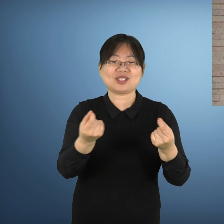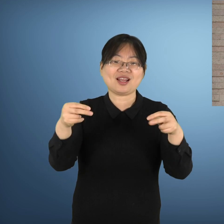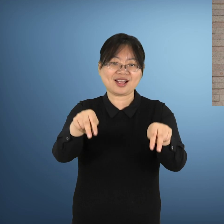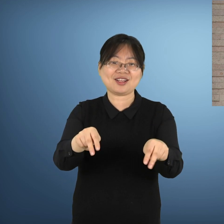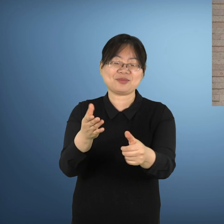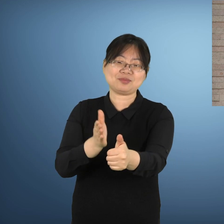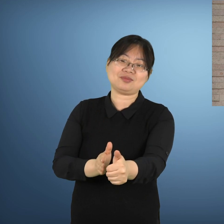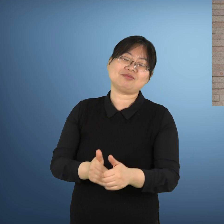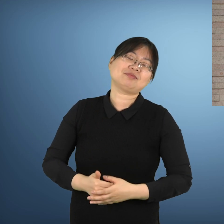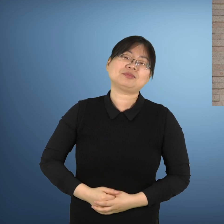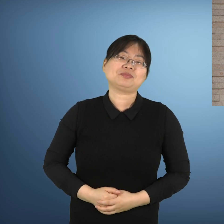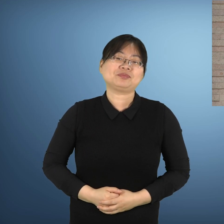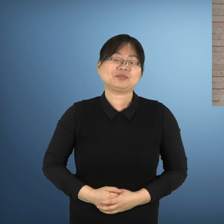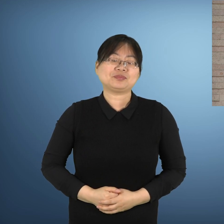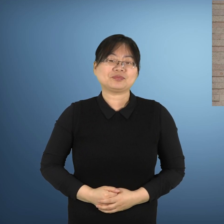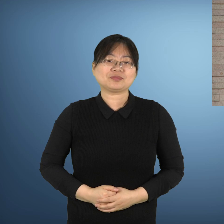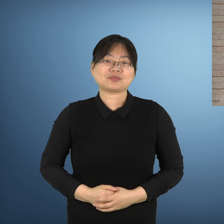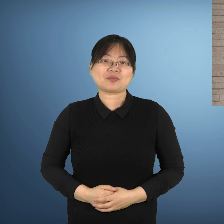일어나십시다.